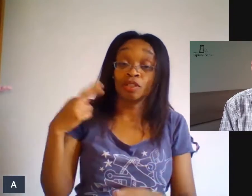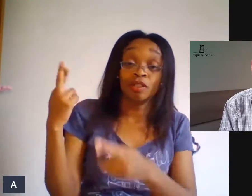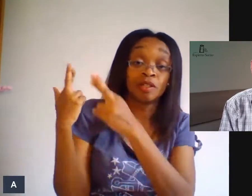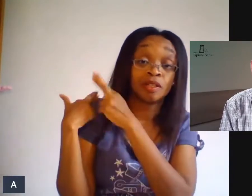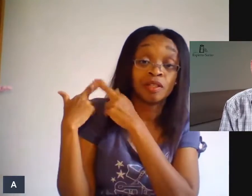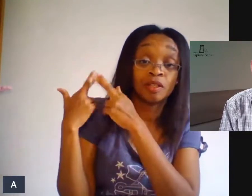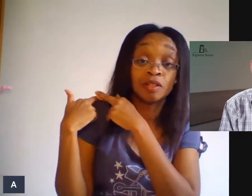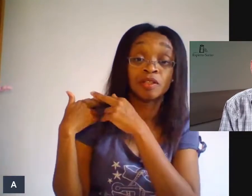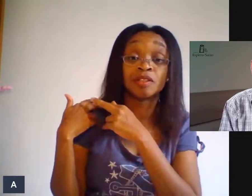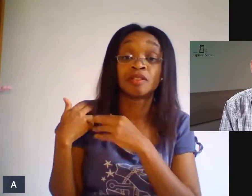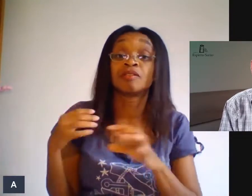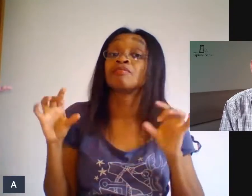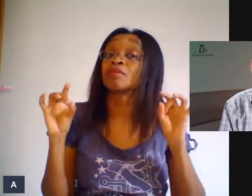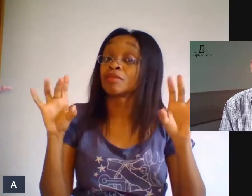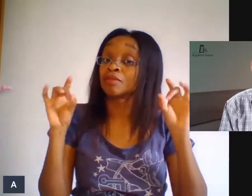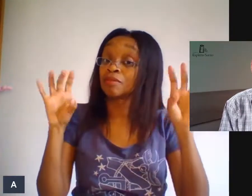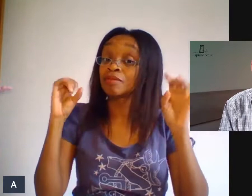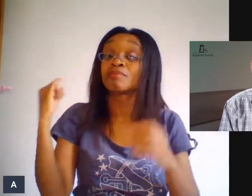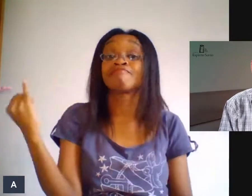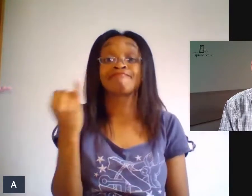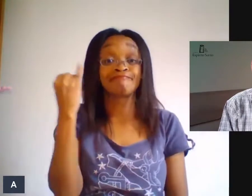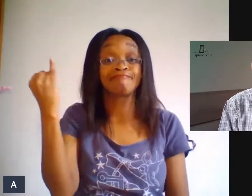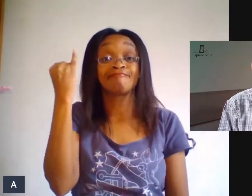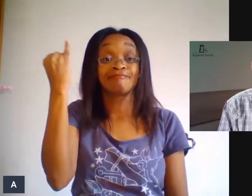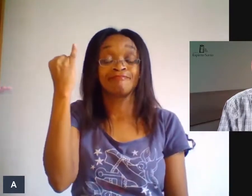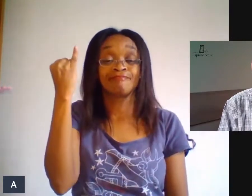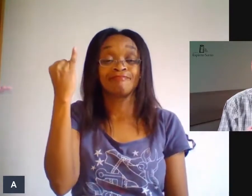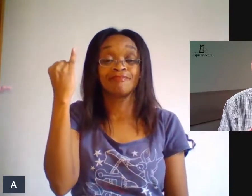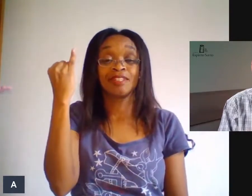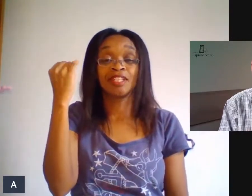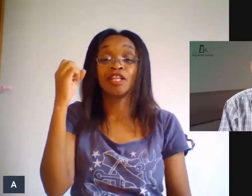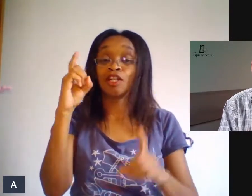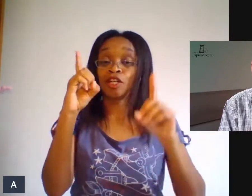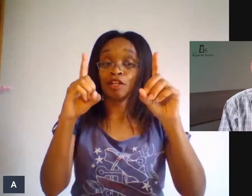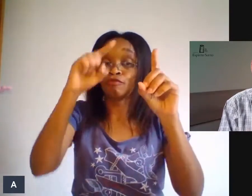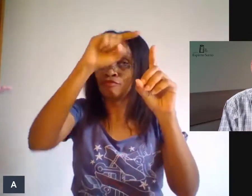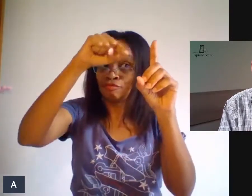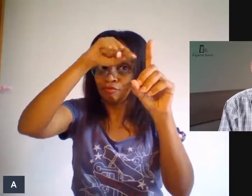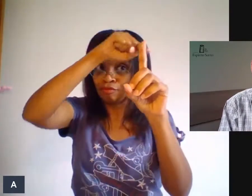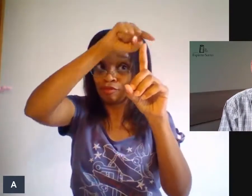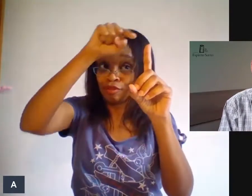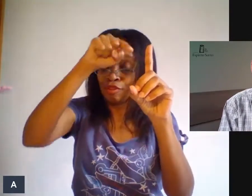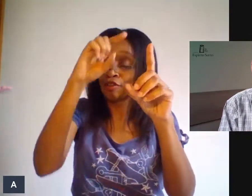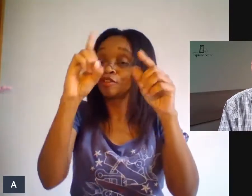sacramento, essenciais, podemos dizer, é santificar um ao outro, um ao outro.